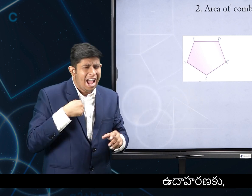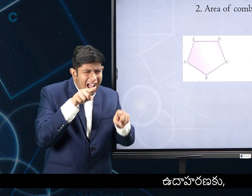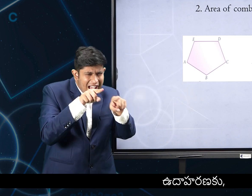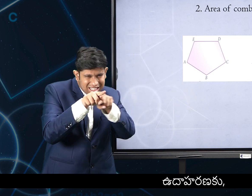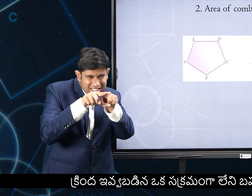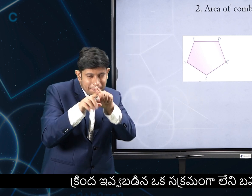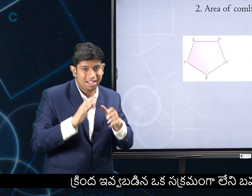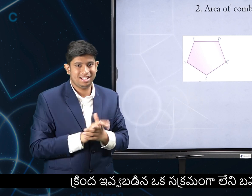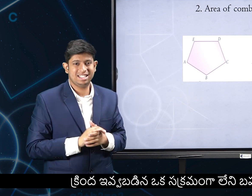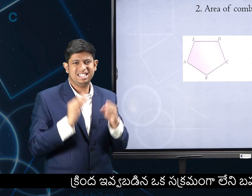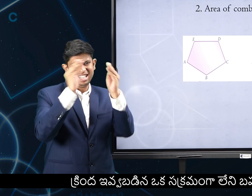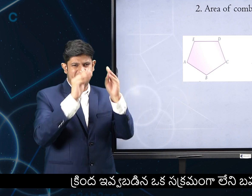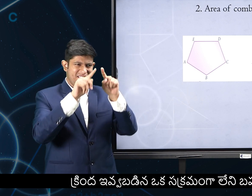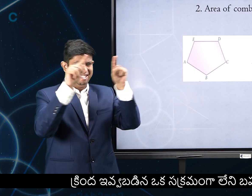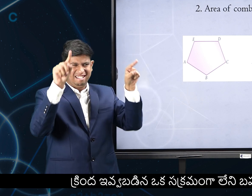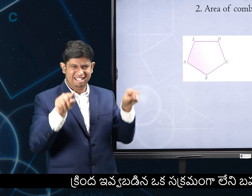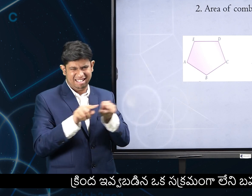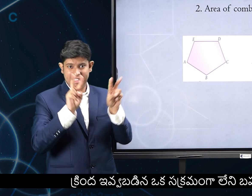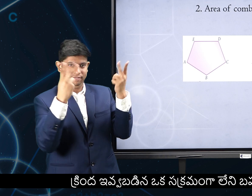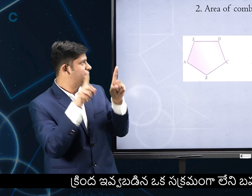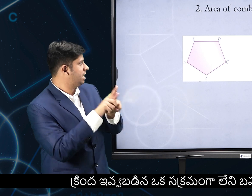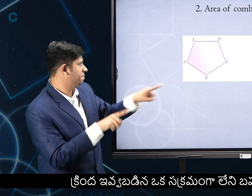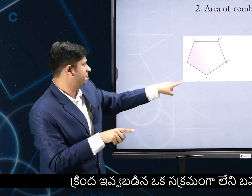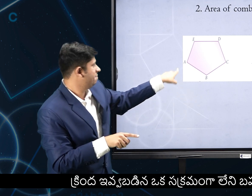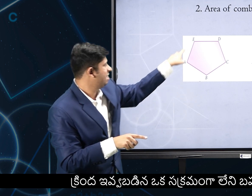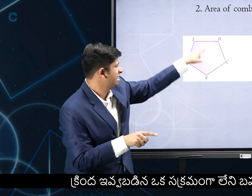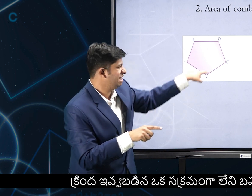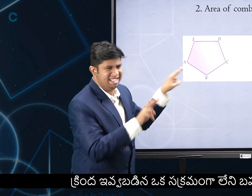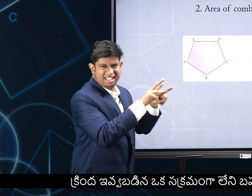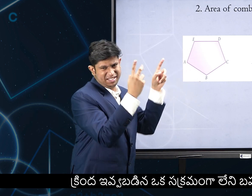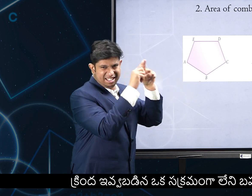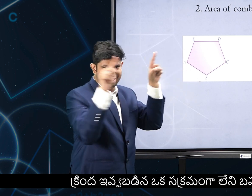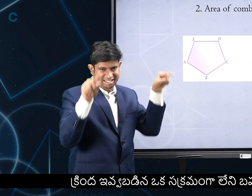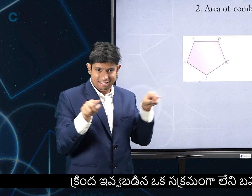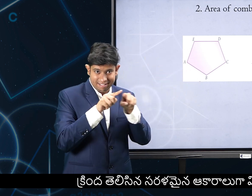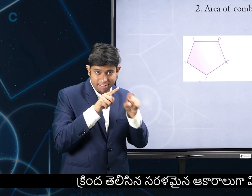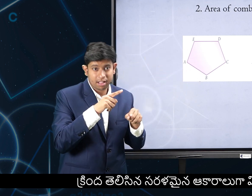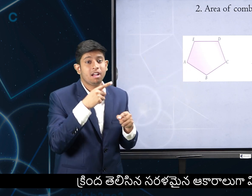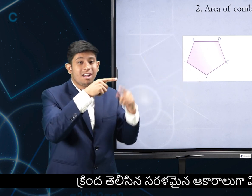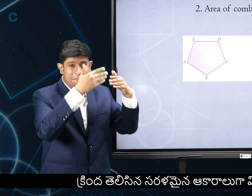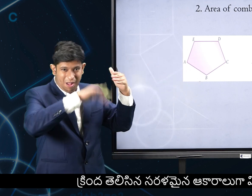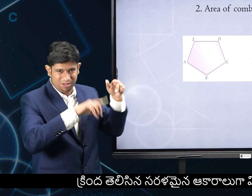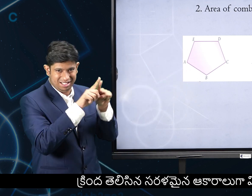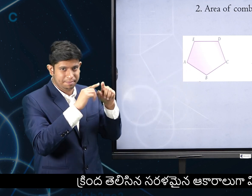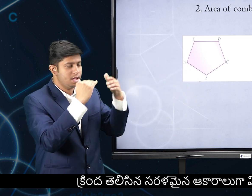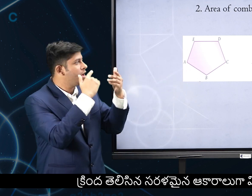ఉదాహరణకు, క్రింద ఇవ్వబడిన ఒక సక్రమంగా లేని బహుభుజి క్షేత్రం క్రింది తెలిసిన సరళమైన